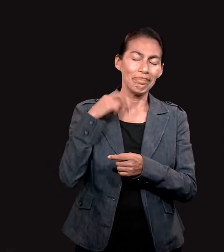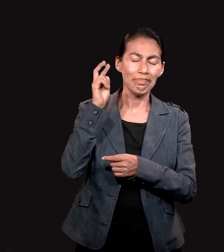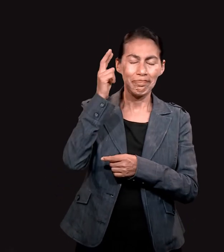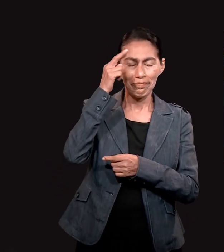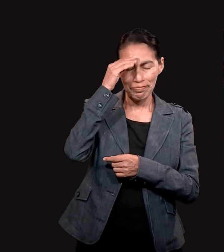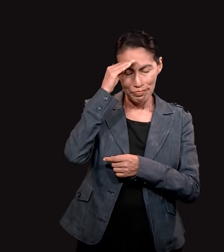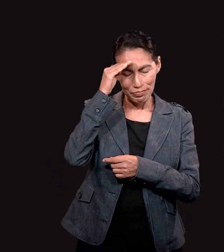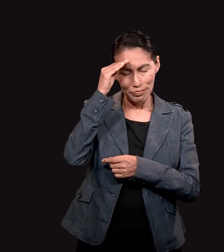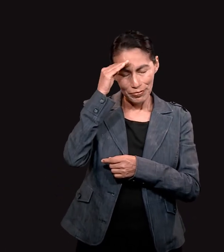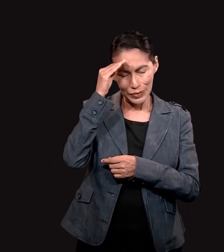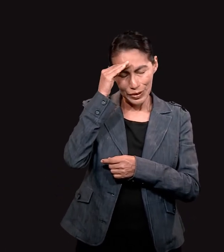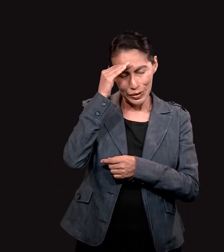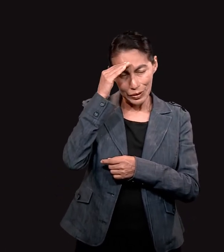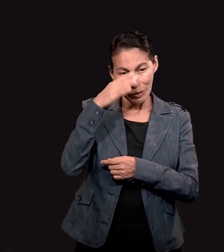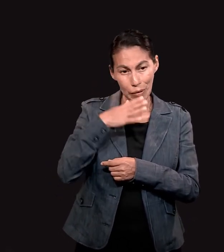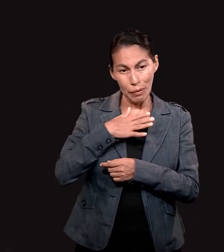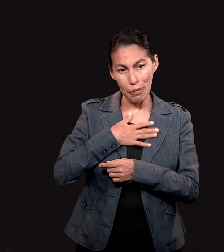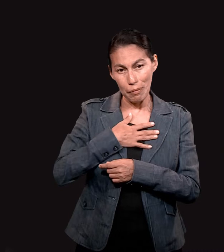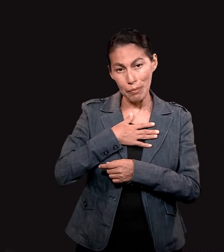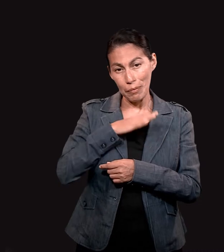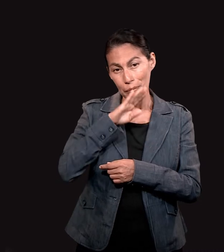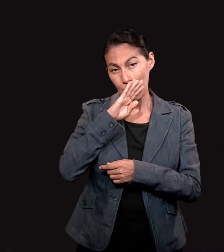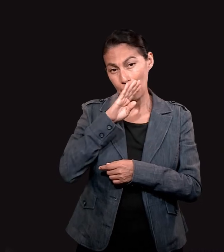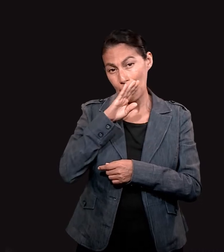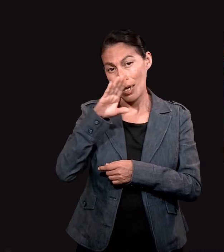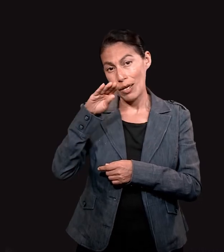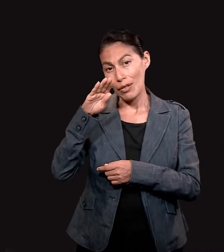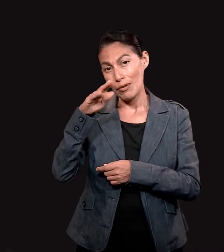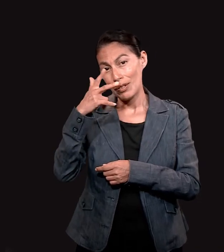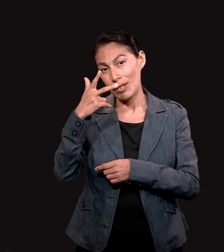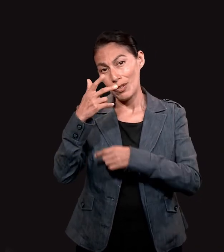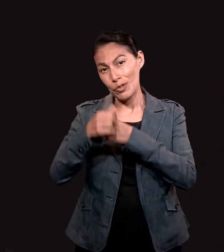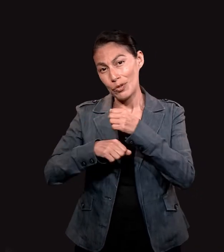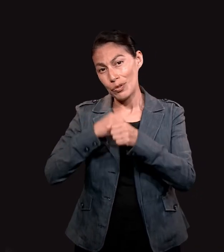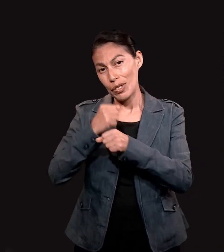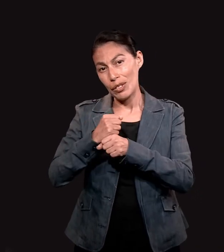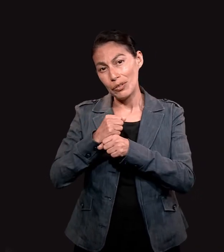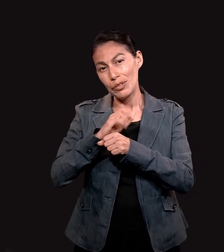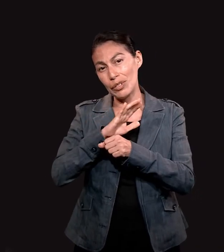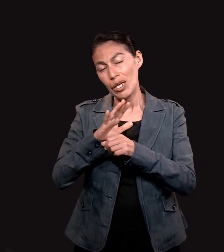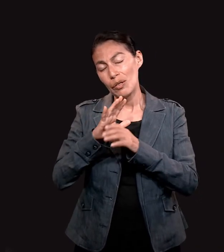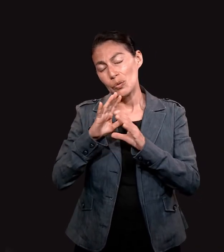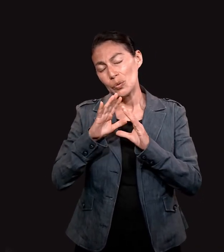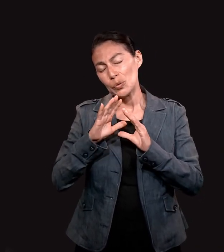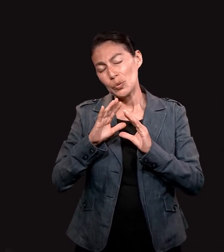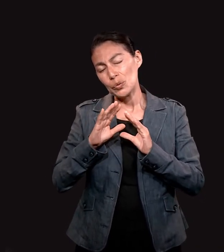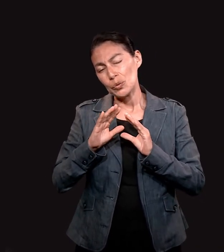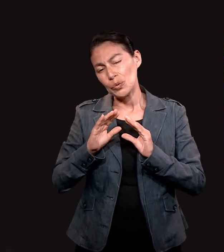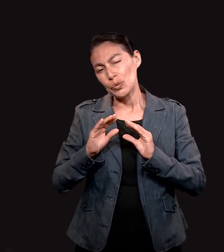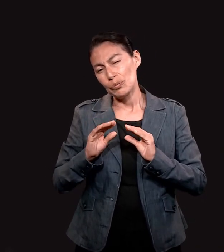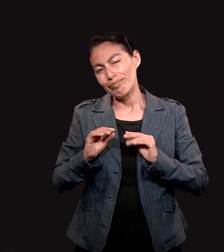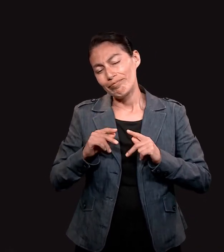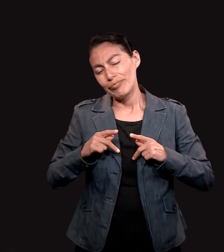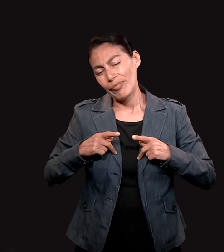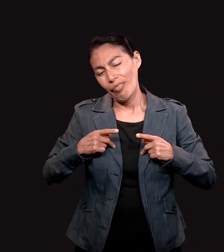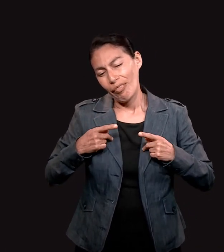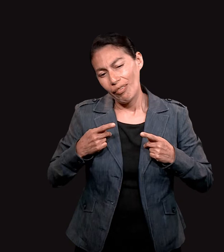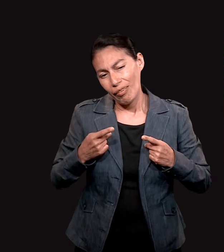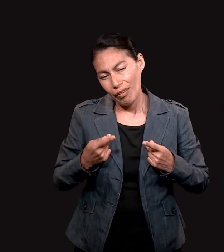mi mamá tiene 98 años y está apagándose. Ella me decía,